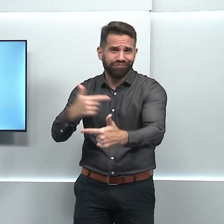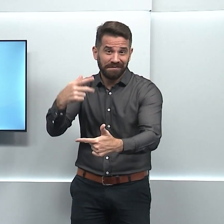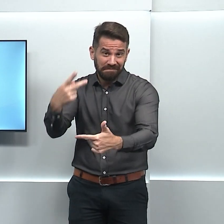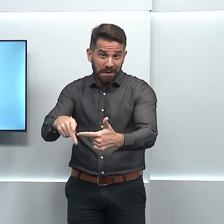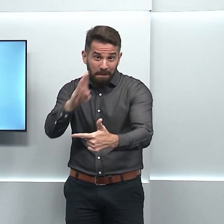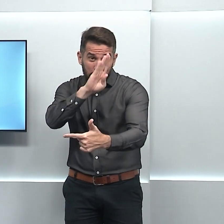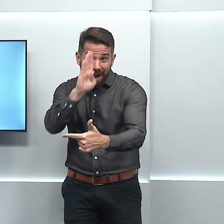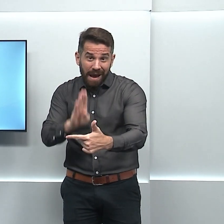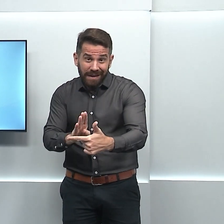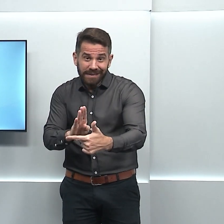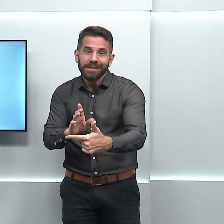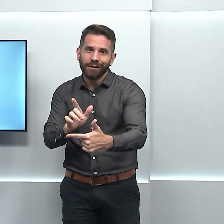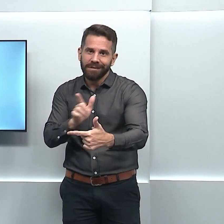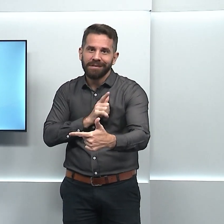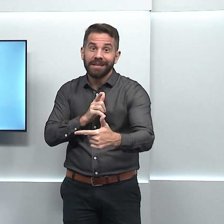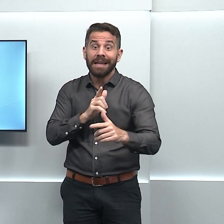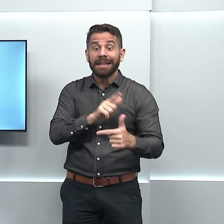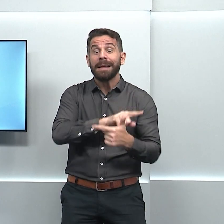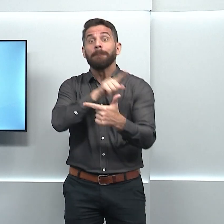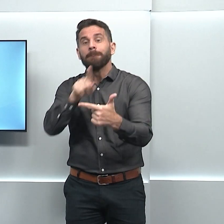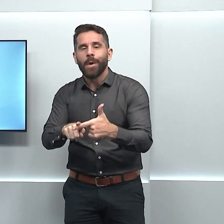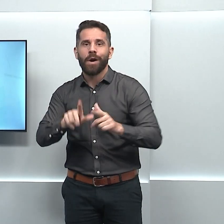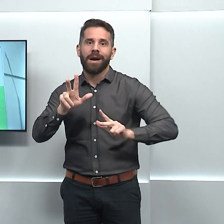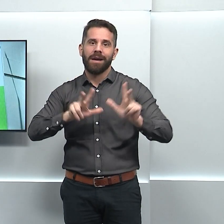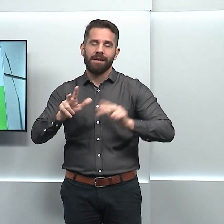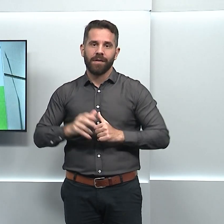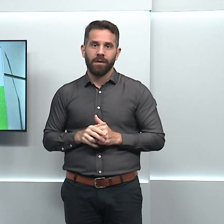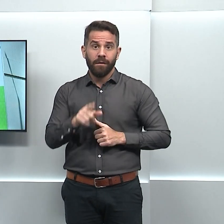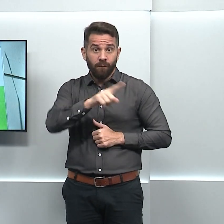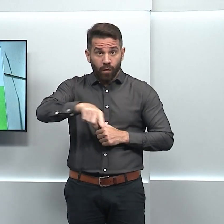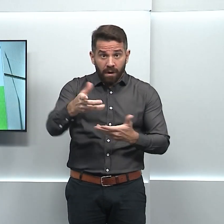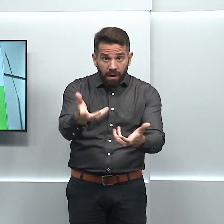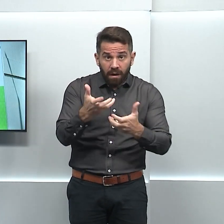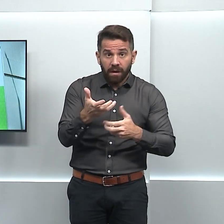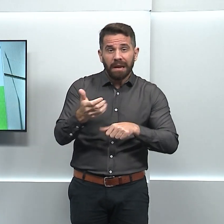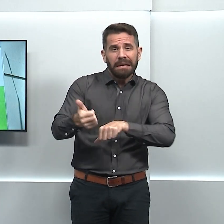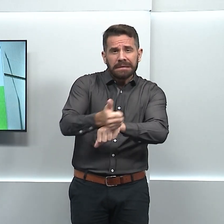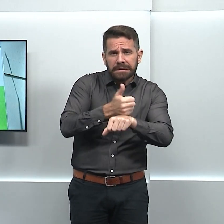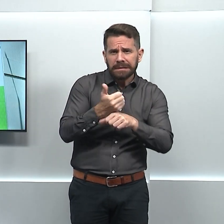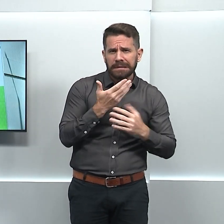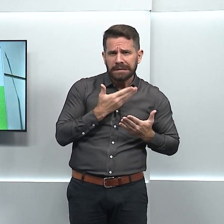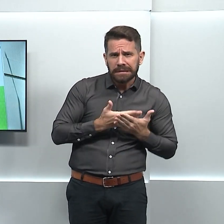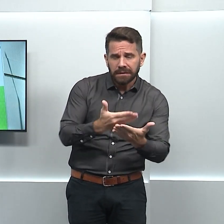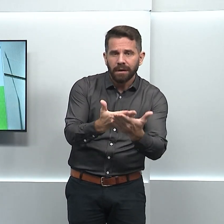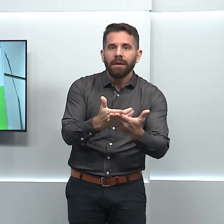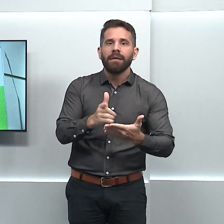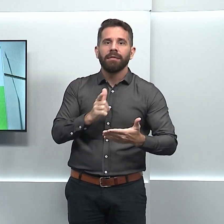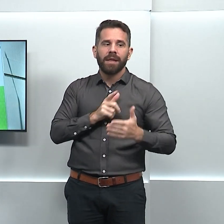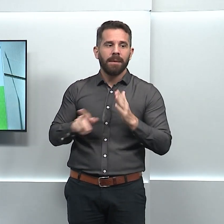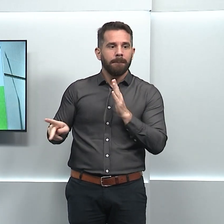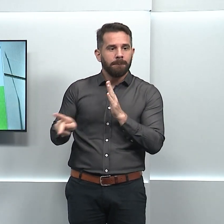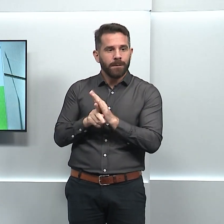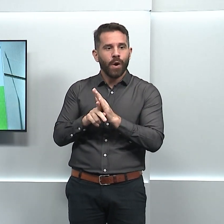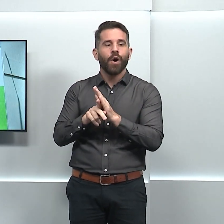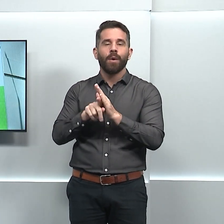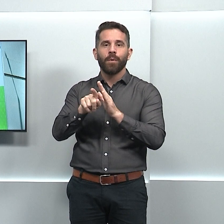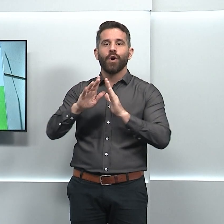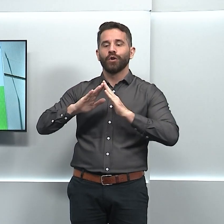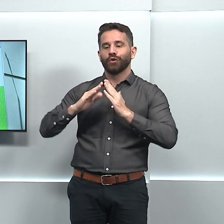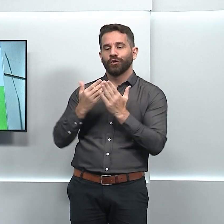qualificar profissionalmente. A Escola do Futuro de Goiás oferece vagas para cursos online e presenciais na área